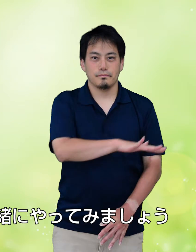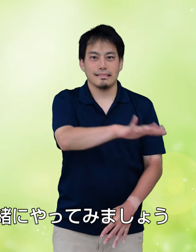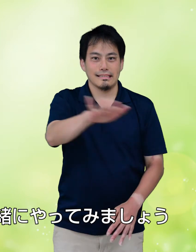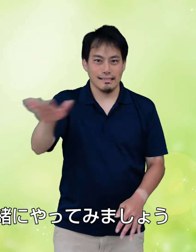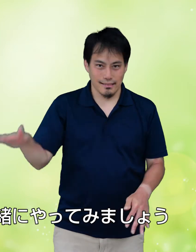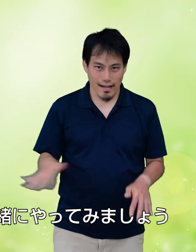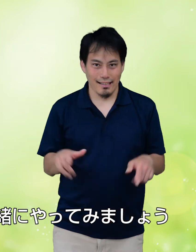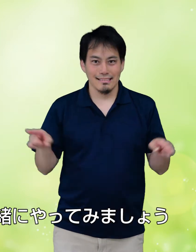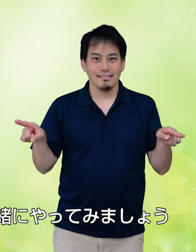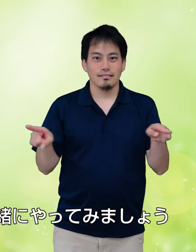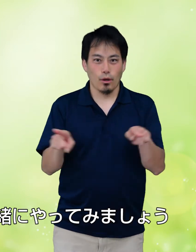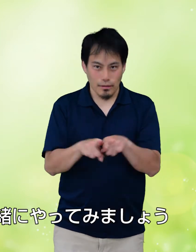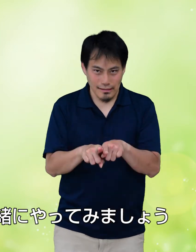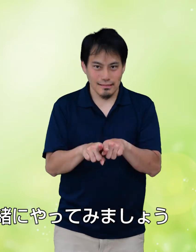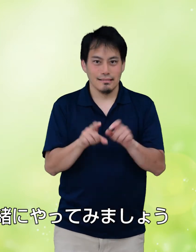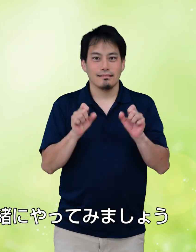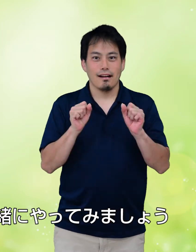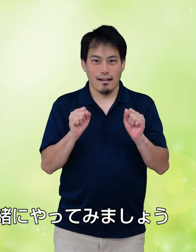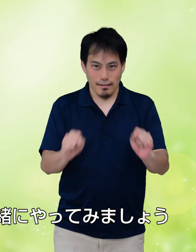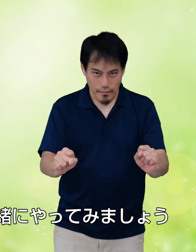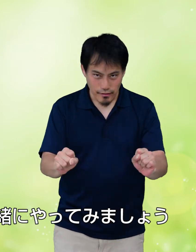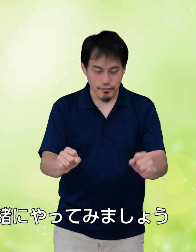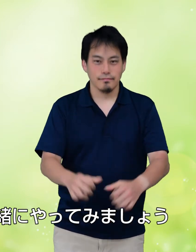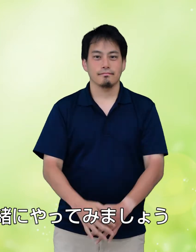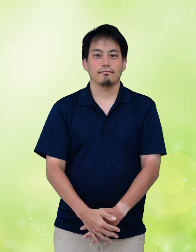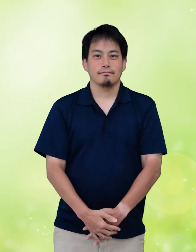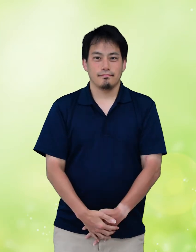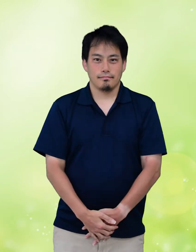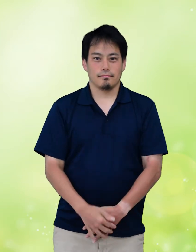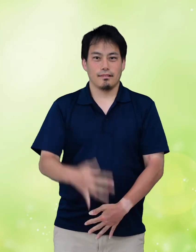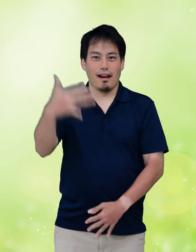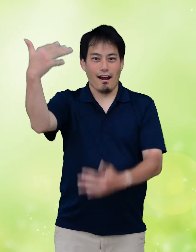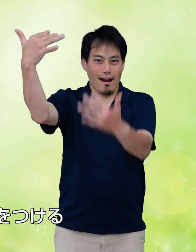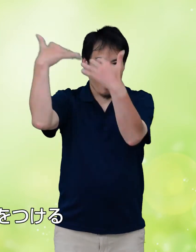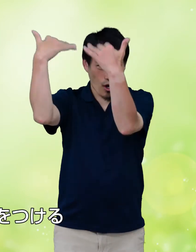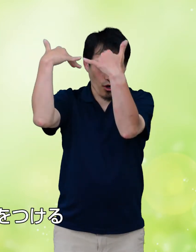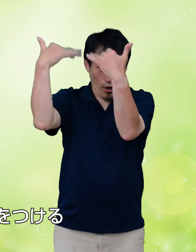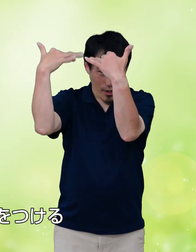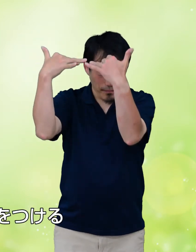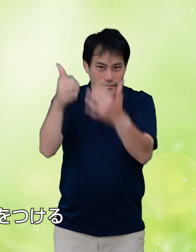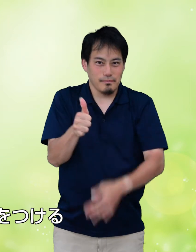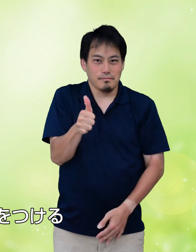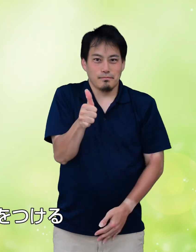皆さん一緒にやってみましょう。エアコンをつける、